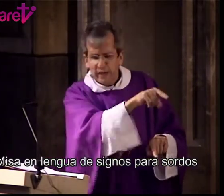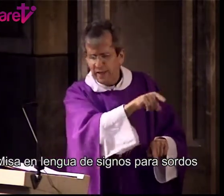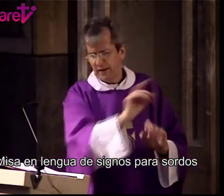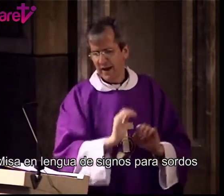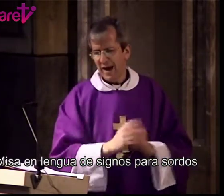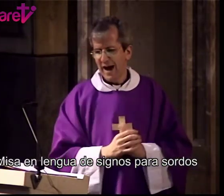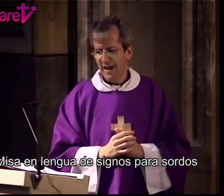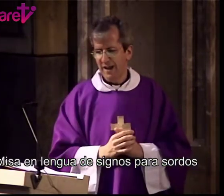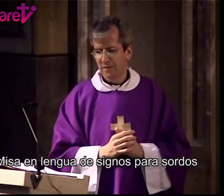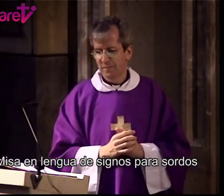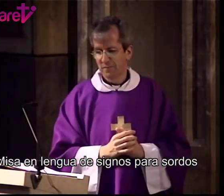preguntadle a él.